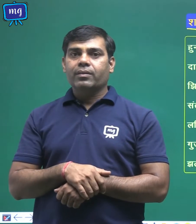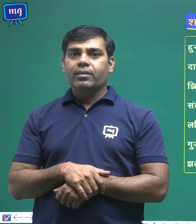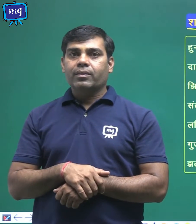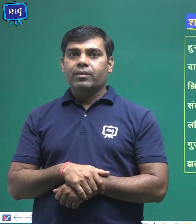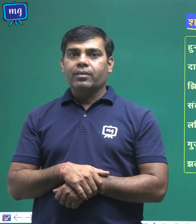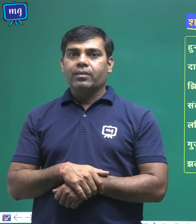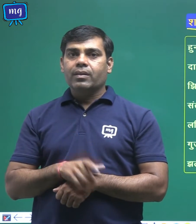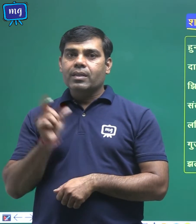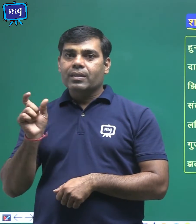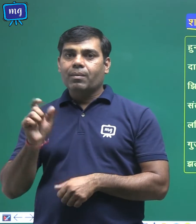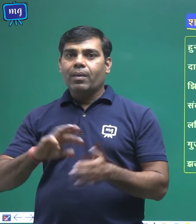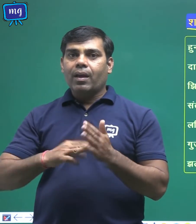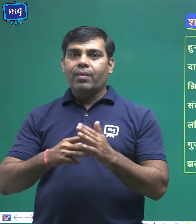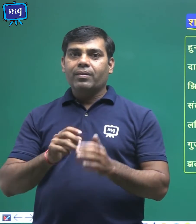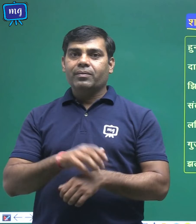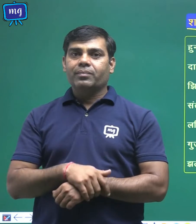शब्दार्थ